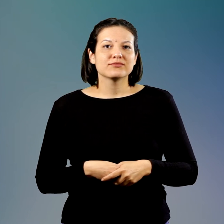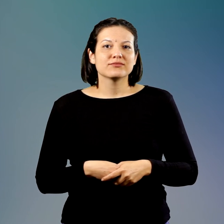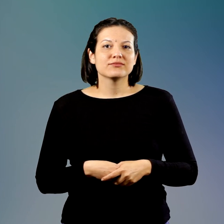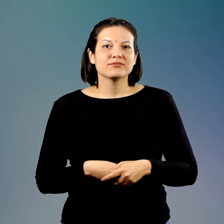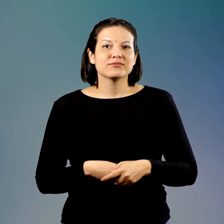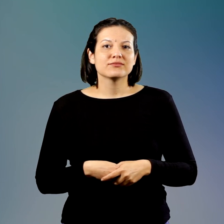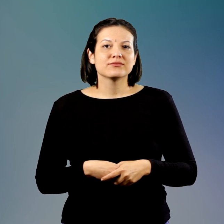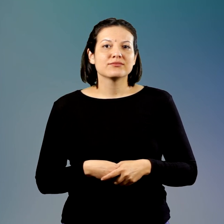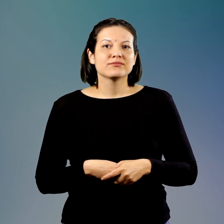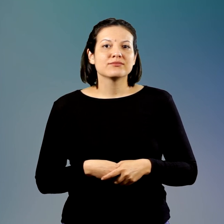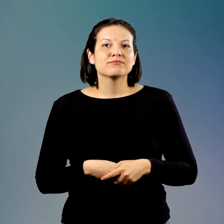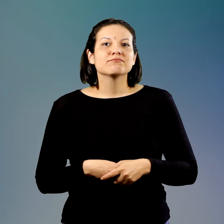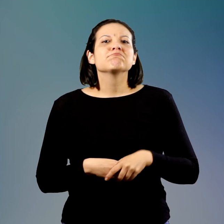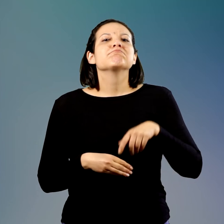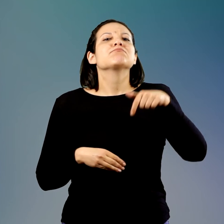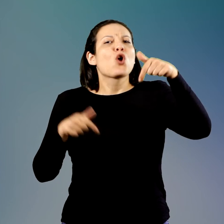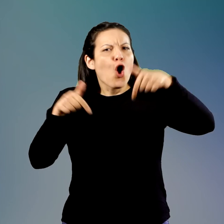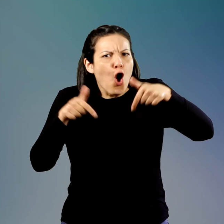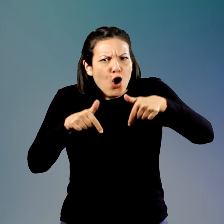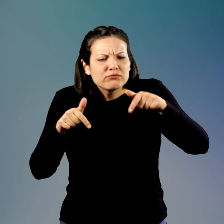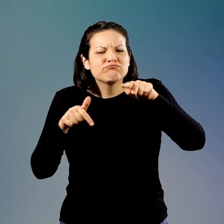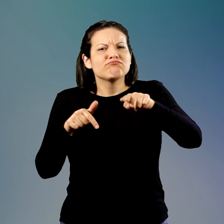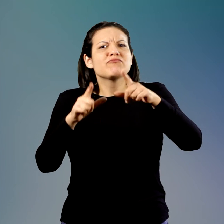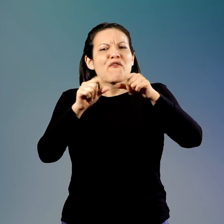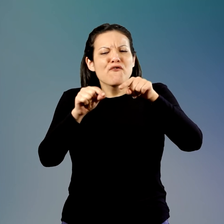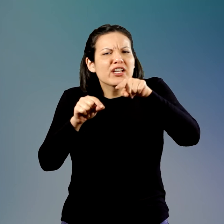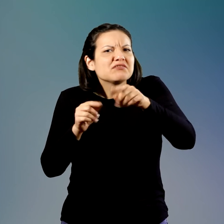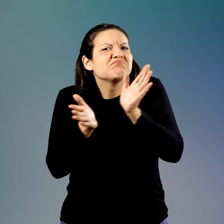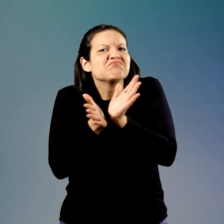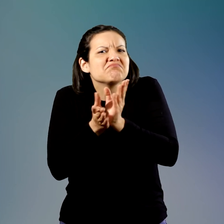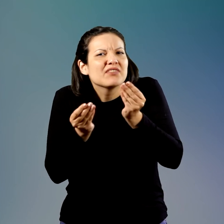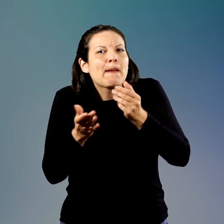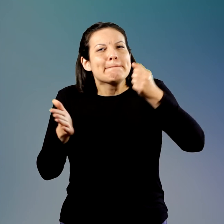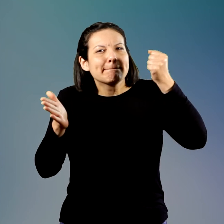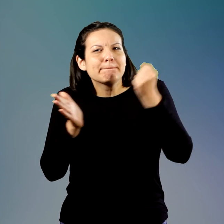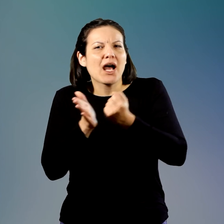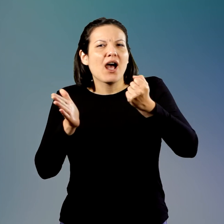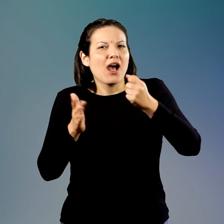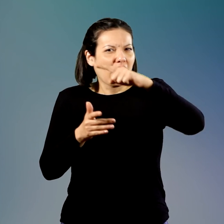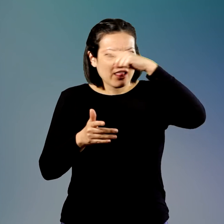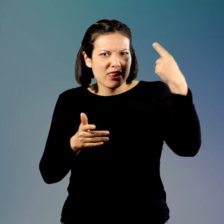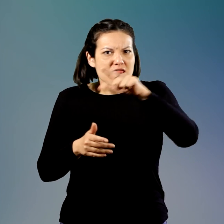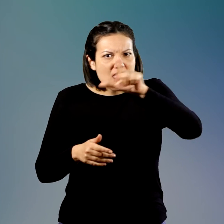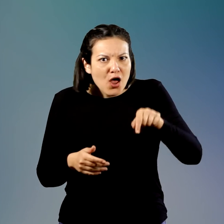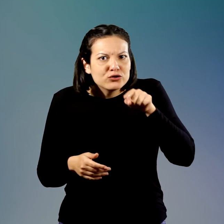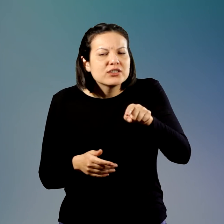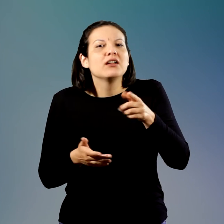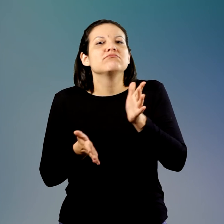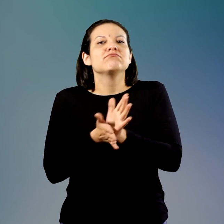la fecha es actualmente un aniversario de alcance nacional y el suceso